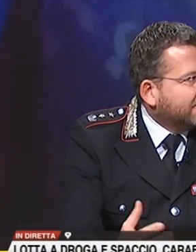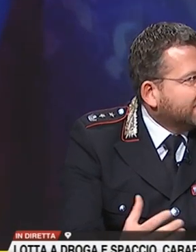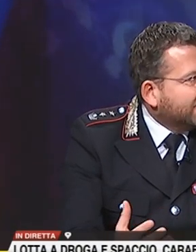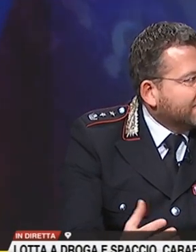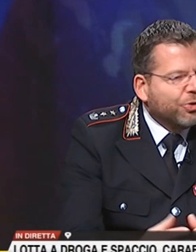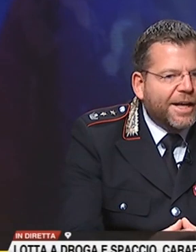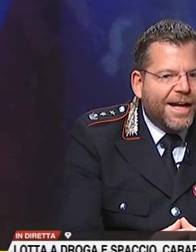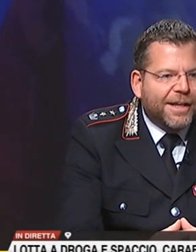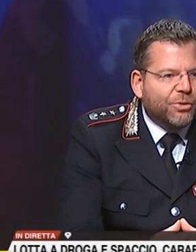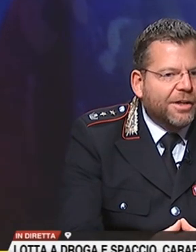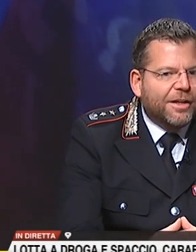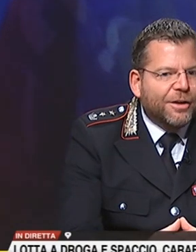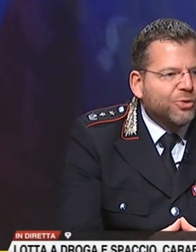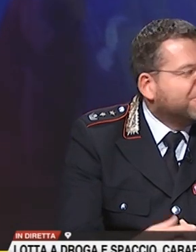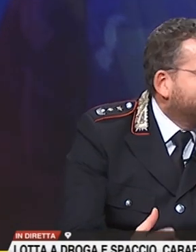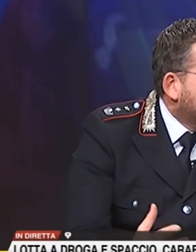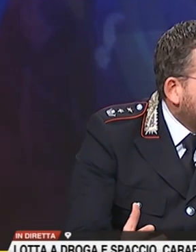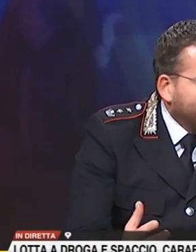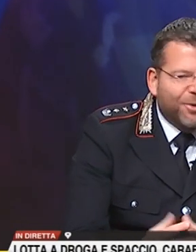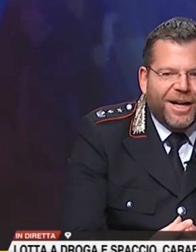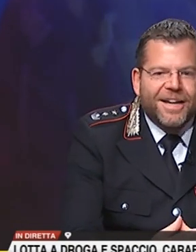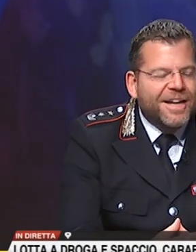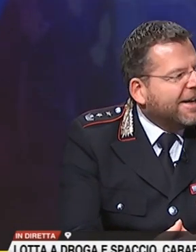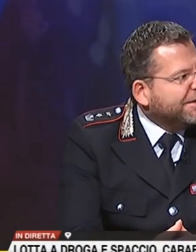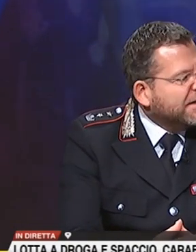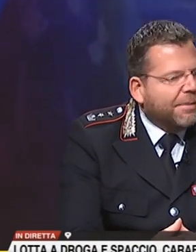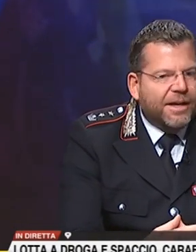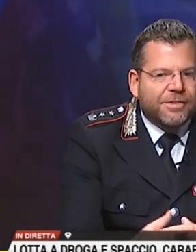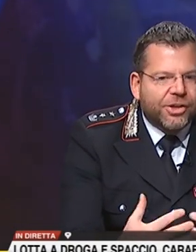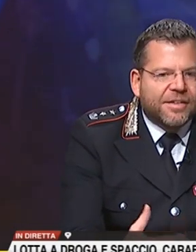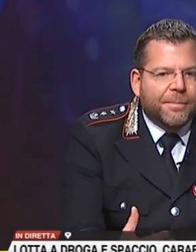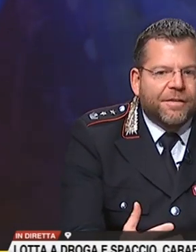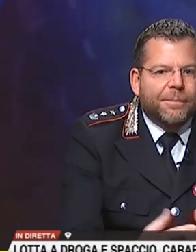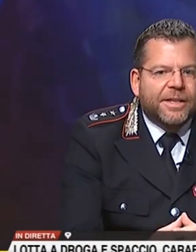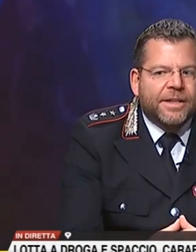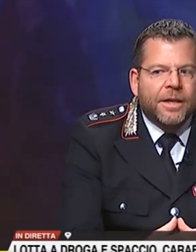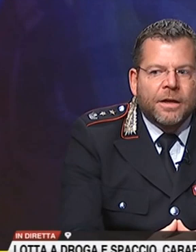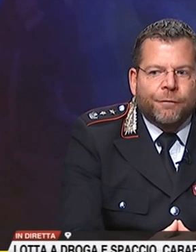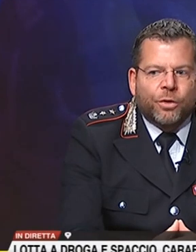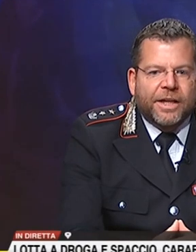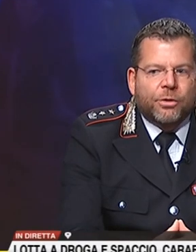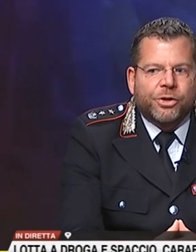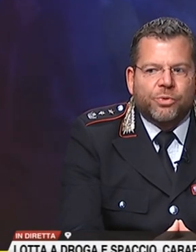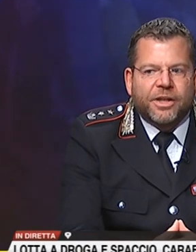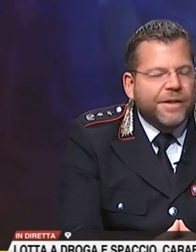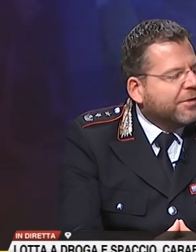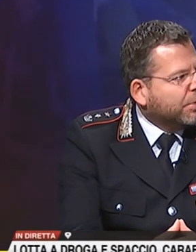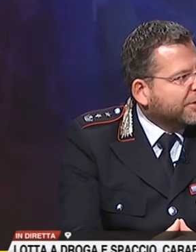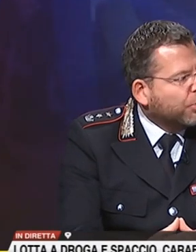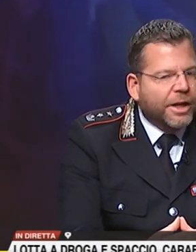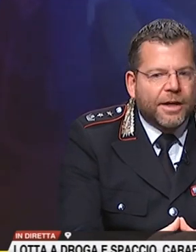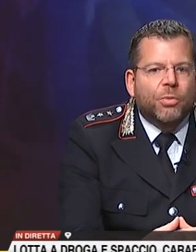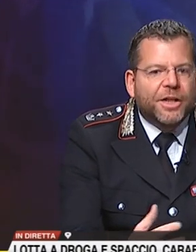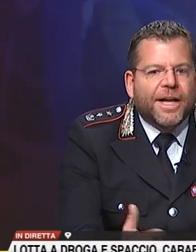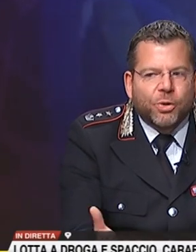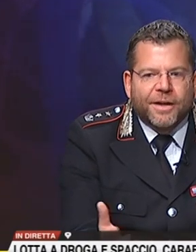propria giornata. Non si smette mai, ecco, la divisa, ma si cerca sempre veramente di fornire così un servizio a quelle che